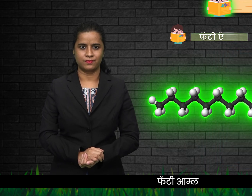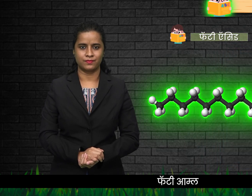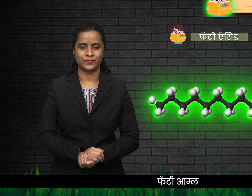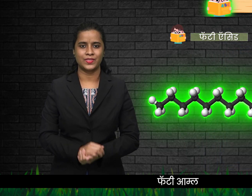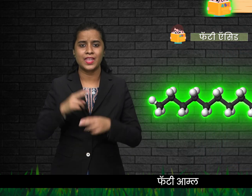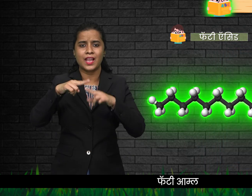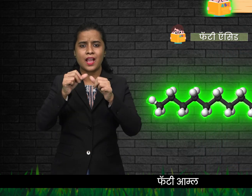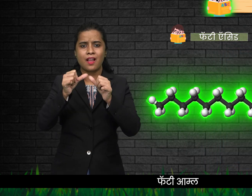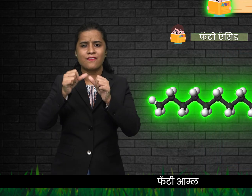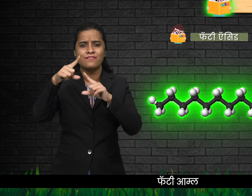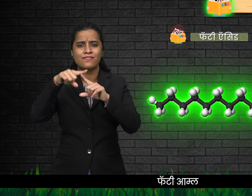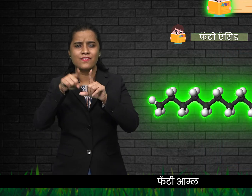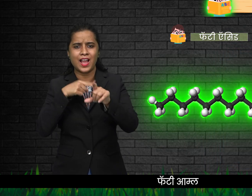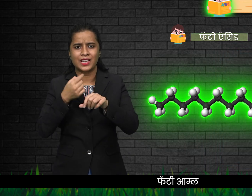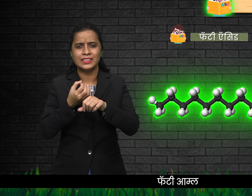फॅटी आम्ल,